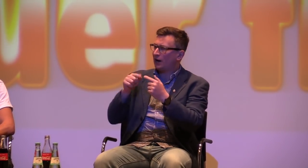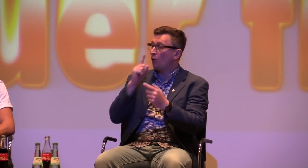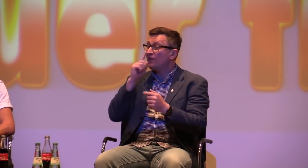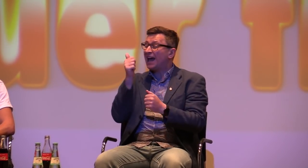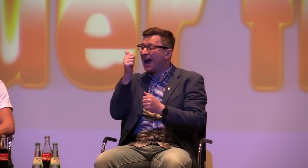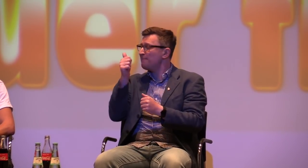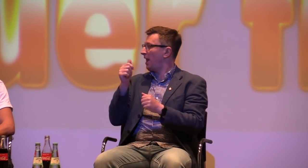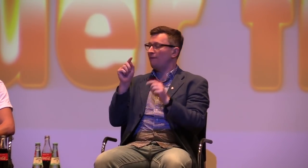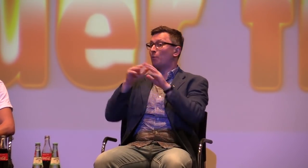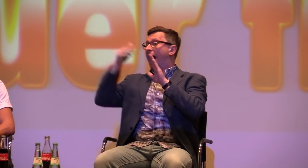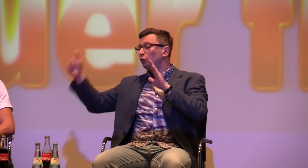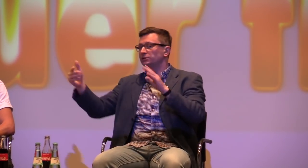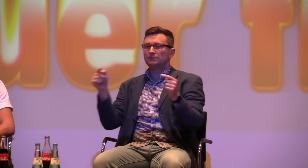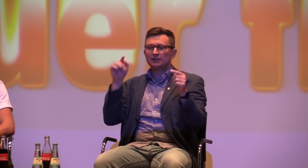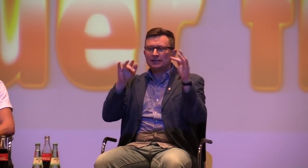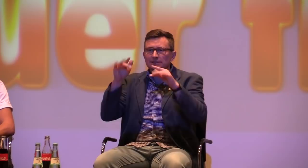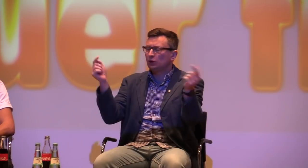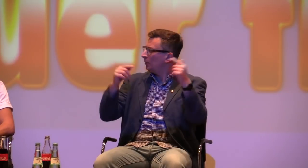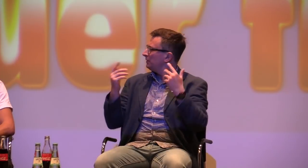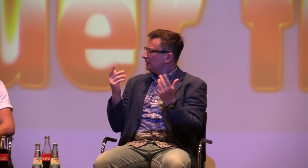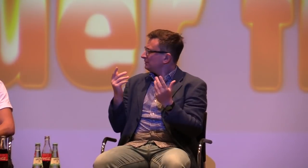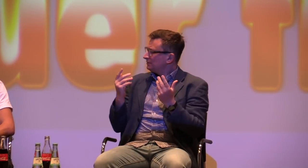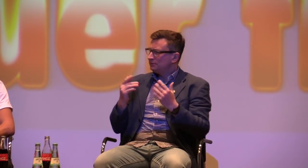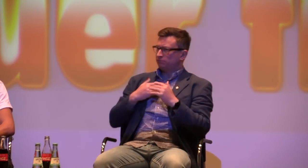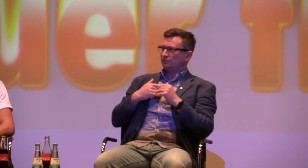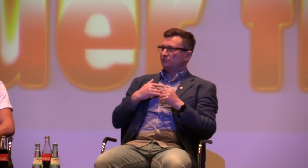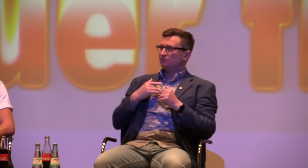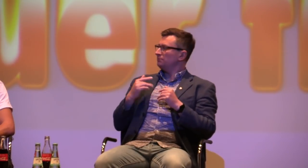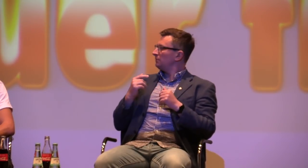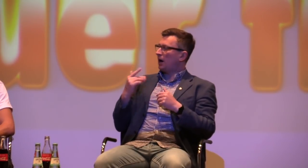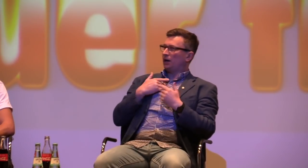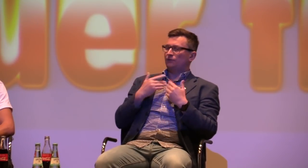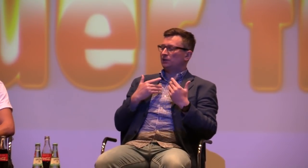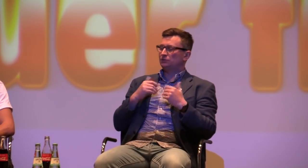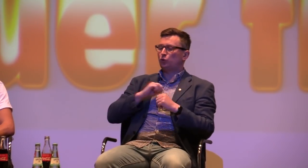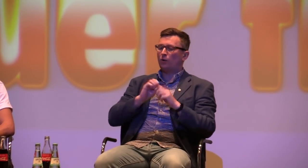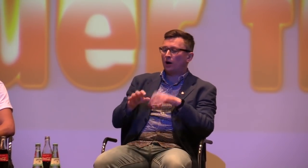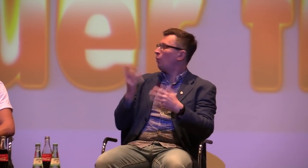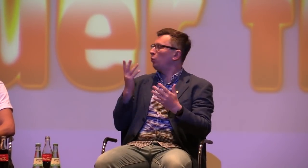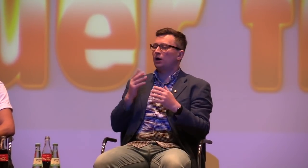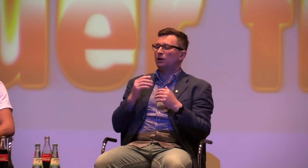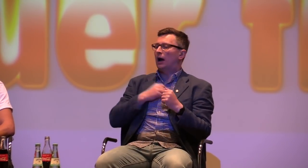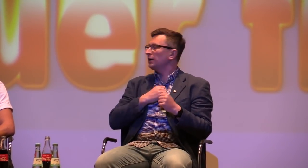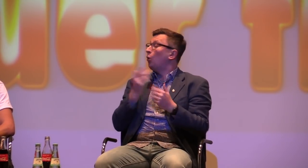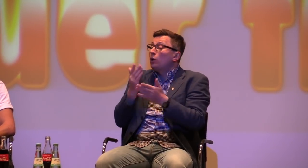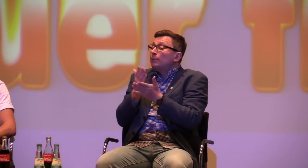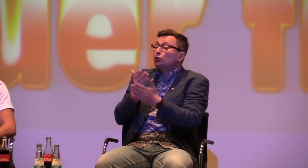Ich glaube, da könnte man schon viel ausprobieren und auch schaffen, aber die Angst vor dieser Kritik ist eben nun mal da und dann wird auch ganz